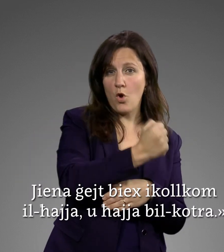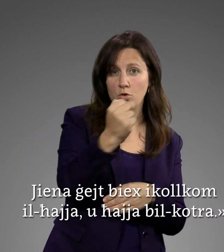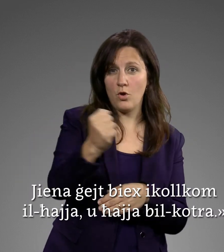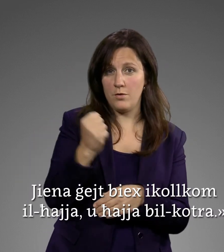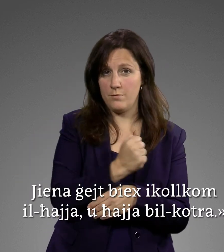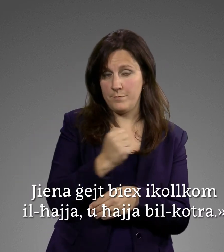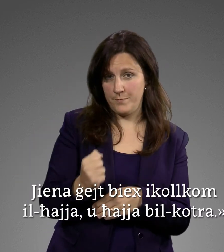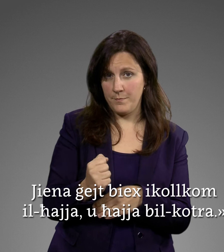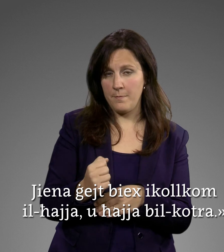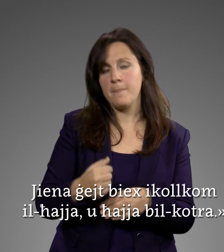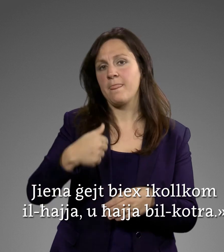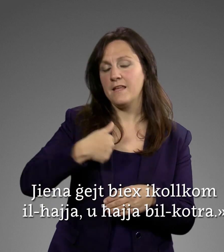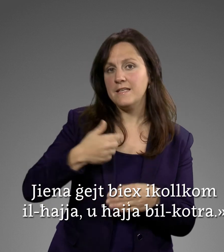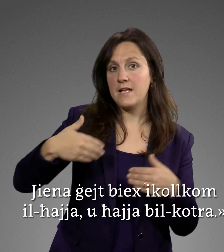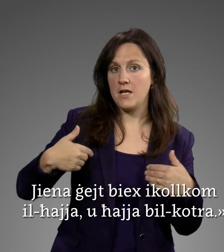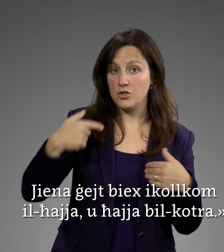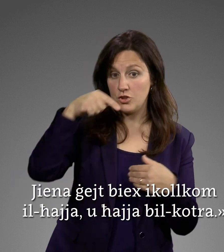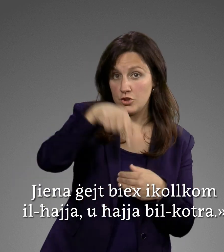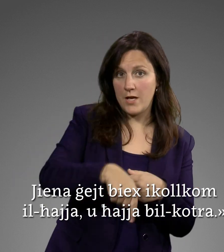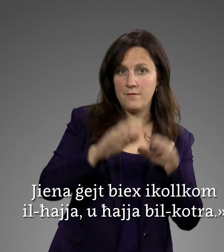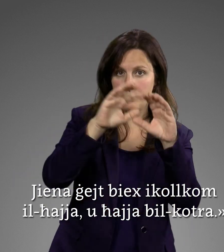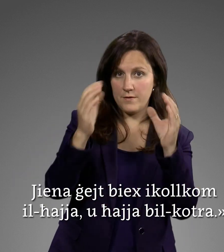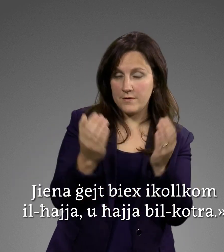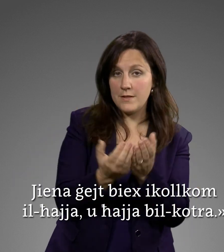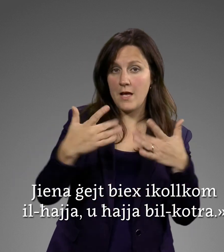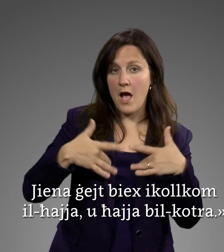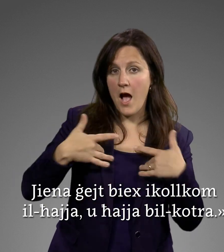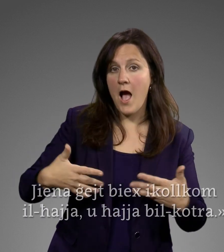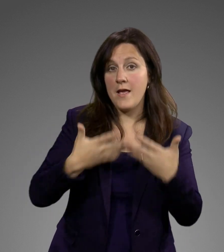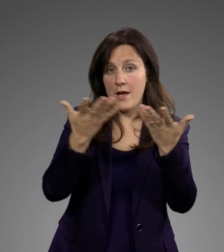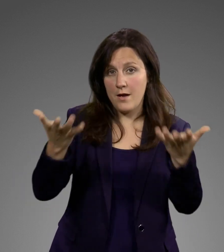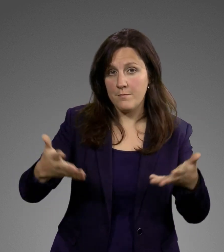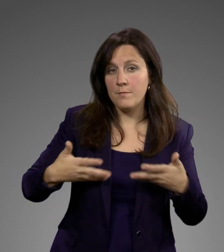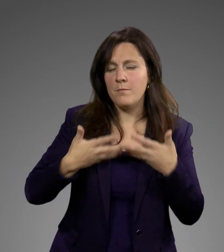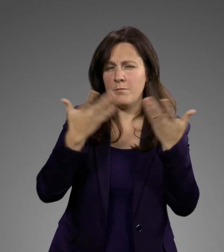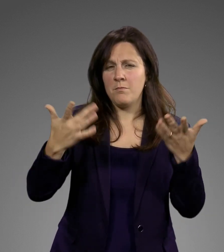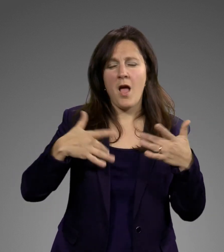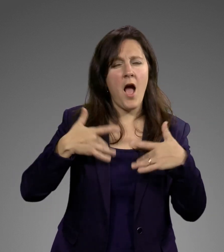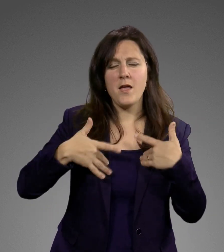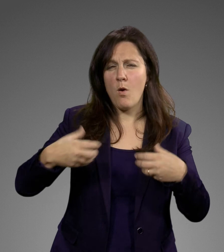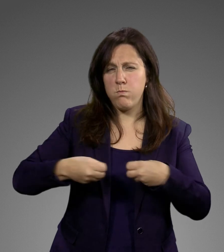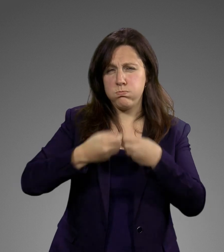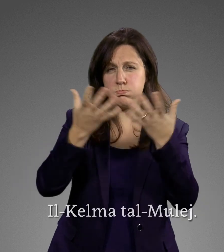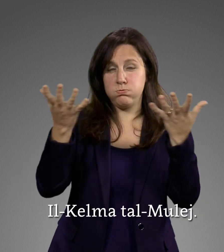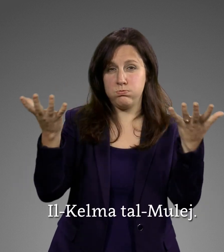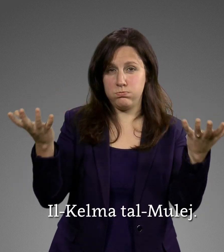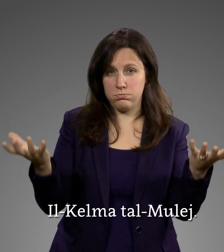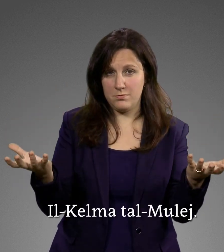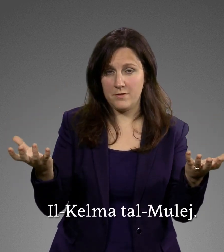Jiena ġejt biex ikolkom il-ħajja u l-ħajja bil-kotra. Il-kelma tal-mulej.